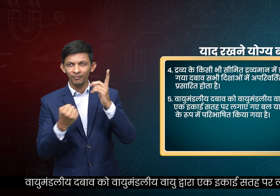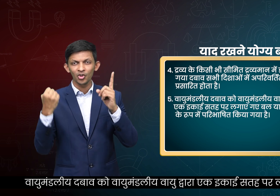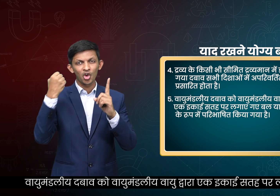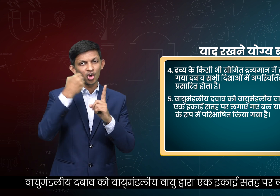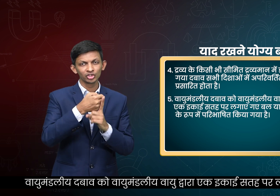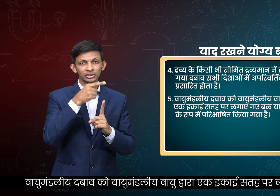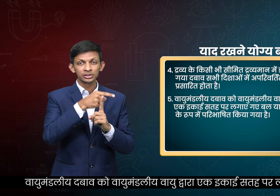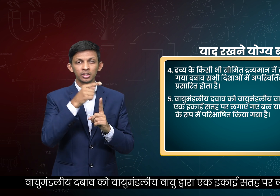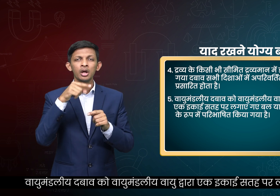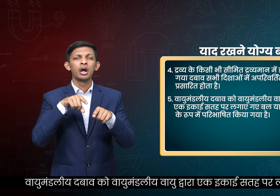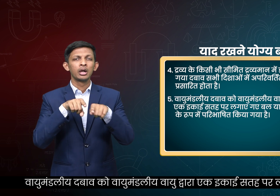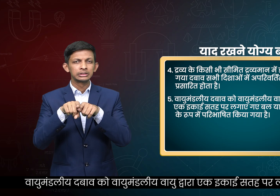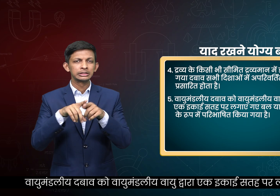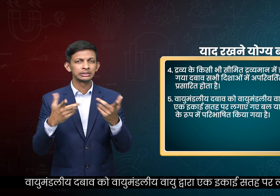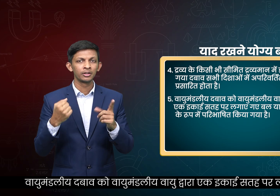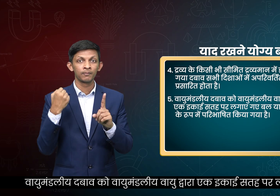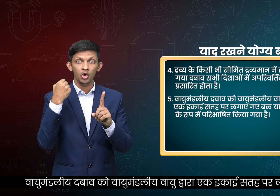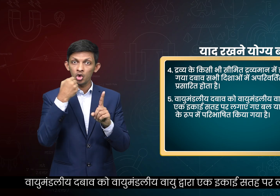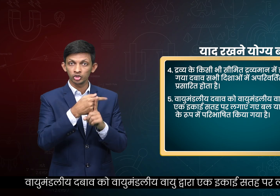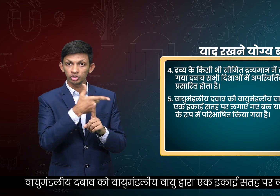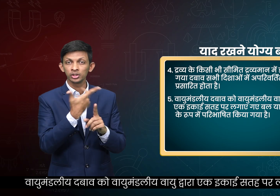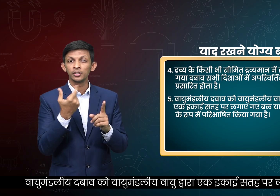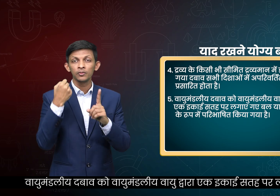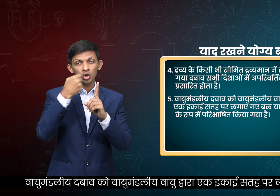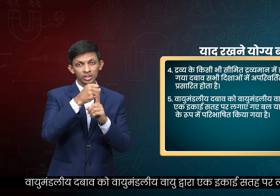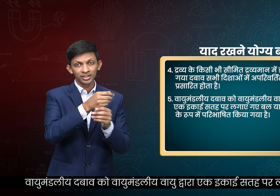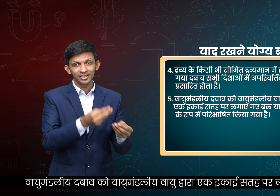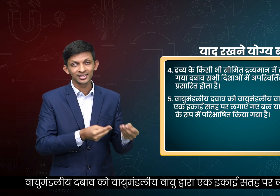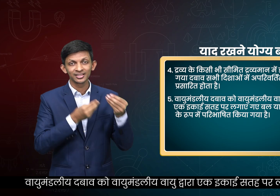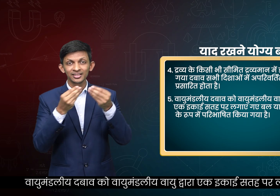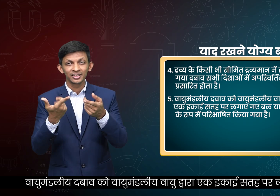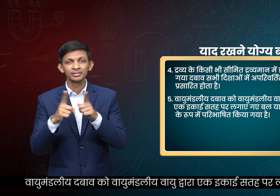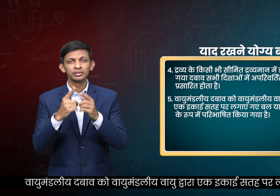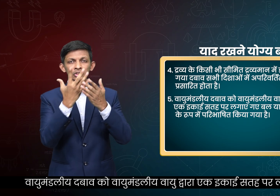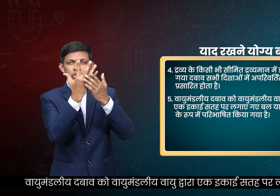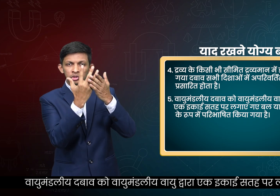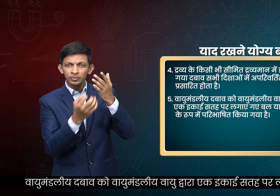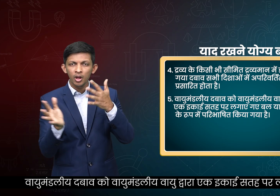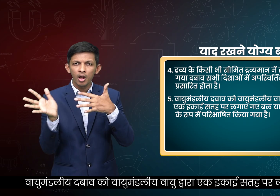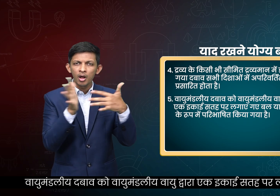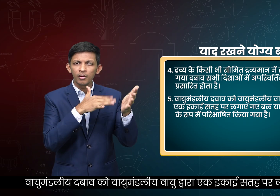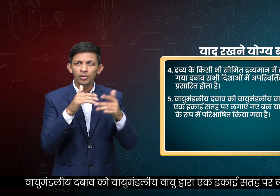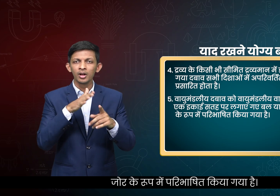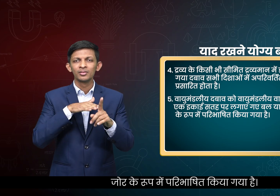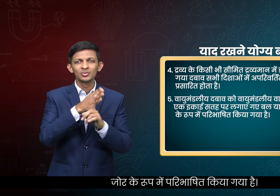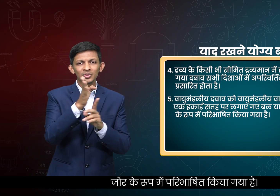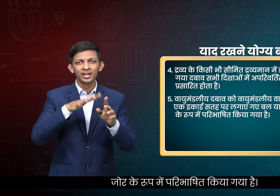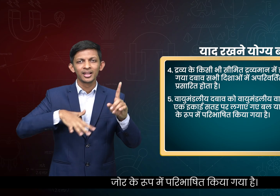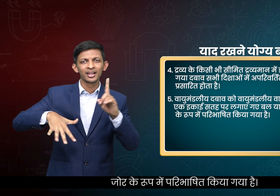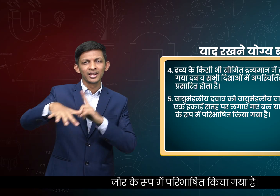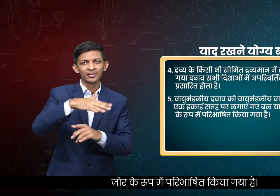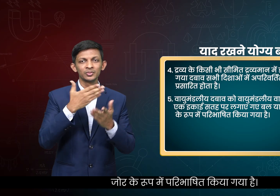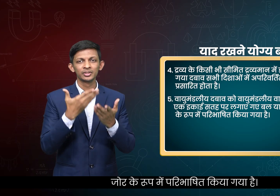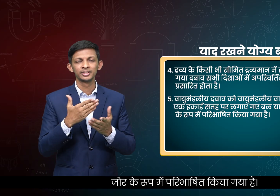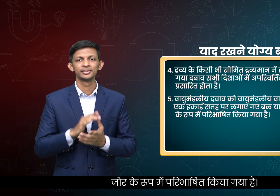वायुमंडलीय दबाव को वायुमंडलीय वायु द्वारा एक इकाई सतह पर लगाए गए बल या जोर के